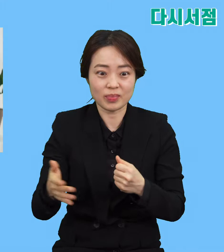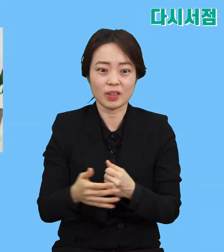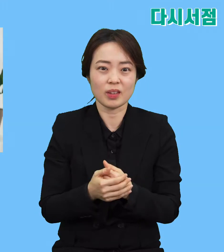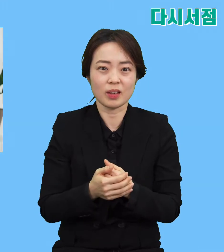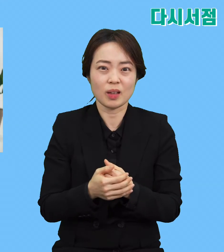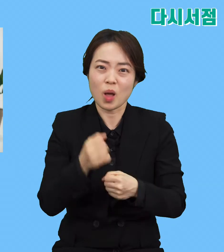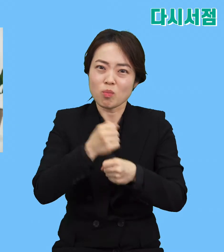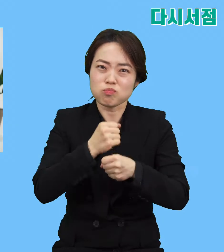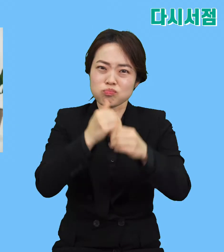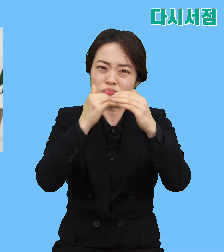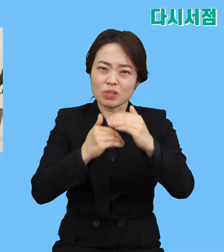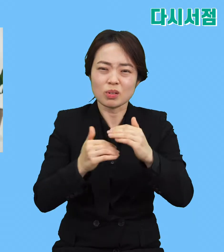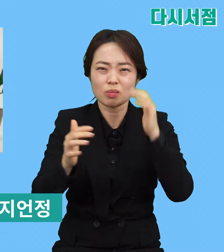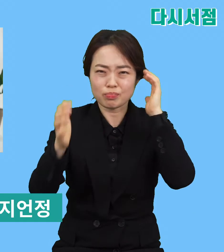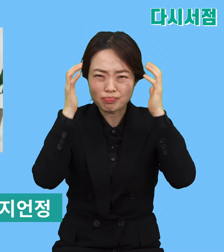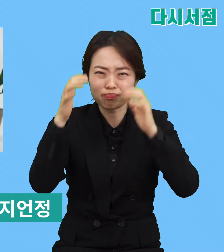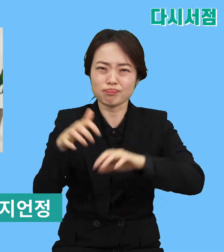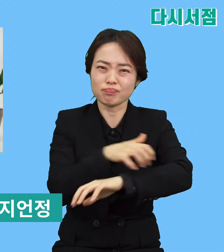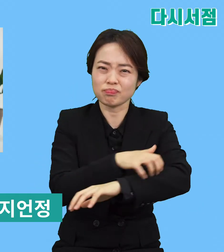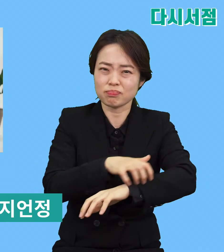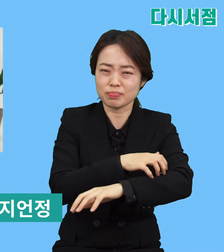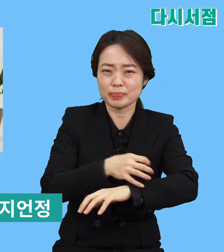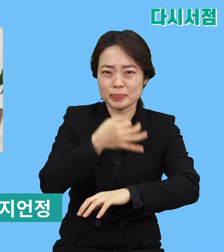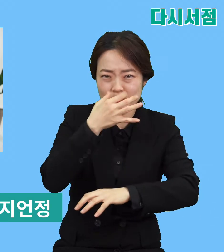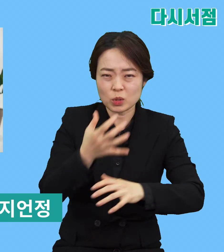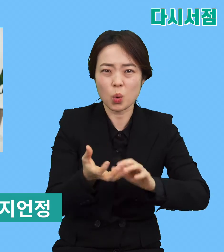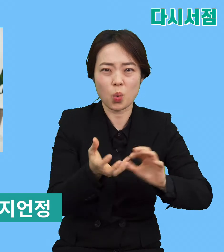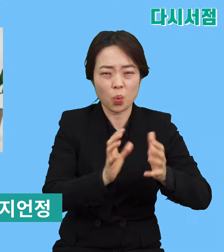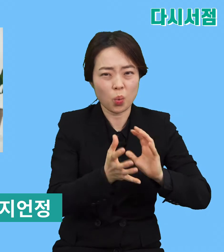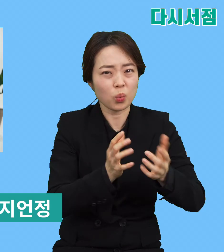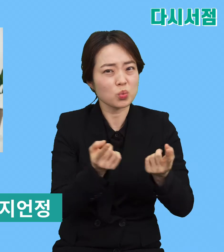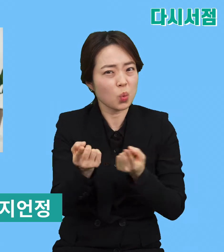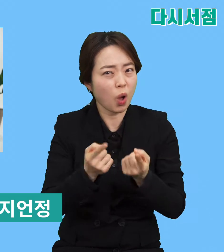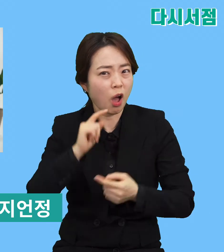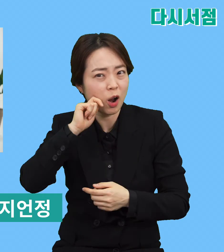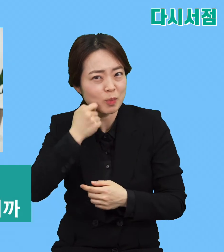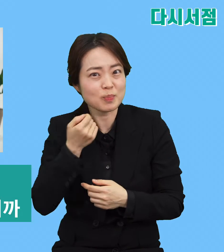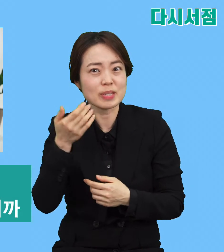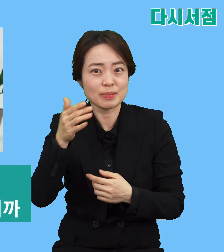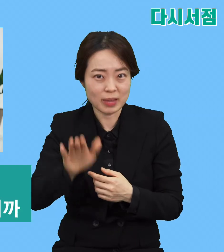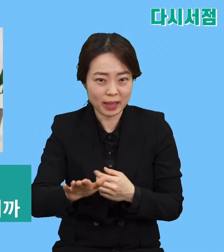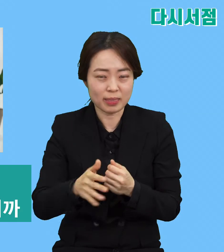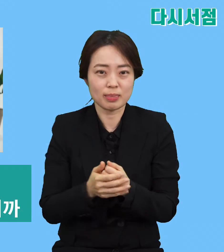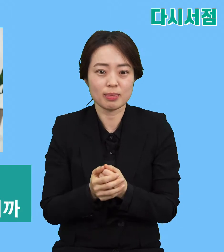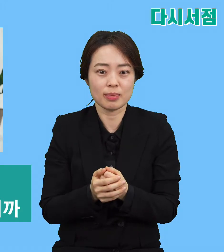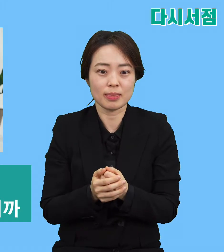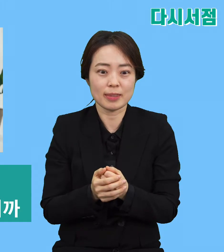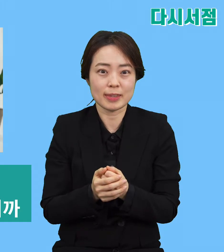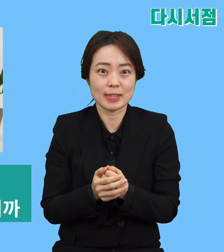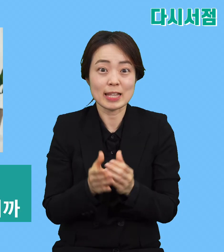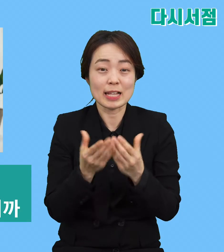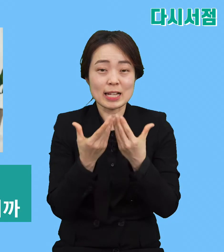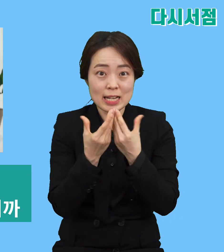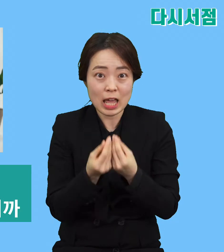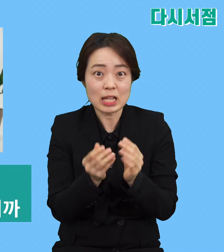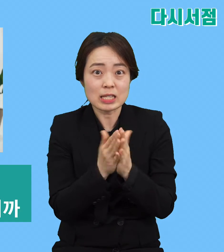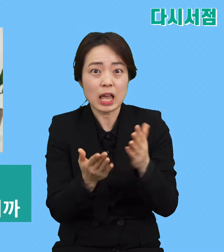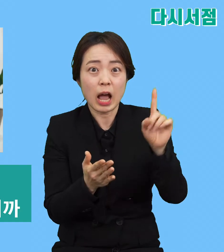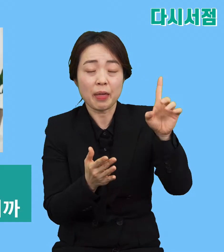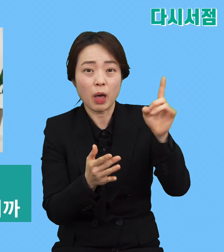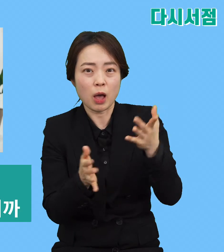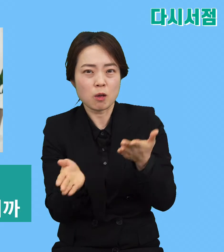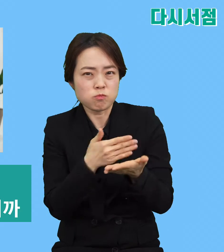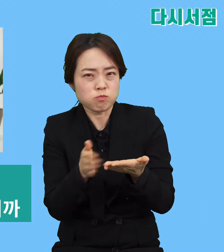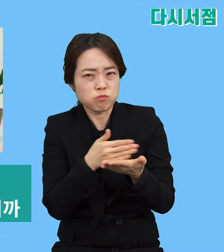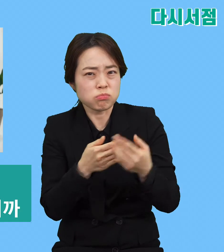뭐 번거로운 과정이 있거나 팀빌딩에 어려움이 있었을지언정 책 뭐 1000쪽짜리 한 권씩이